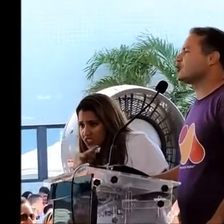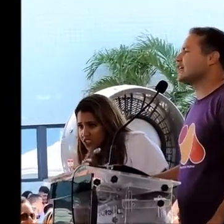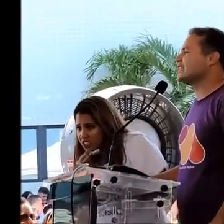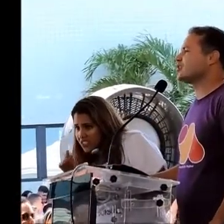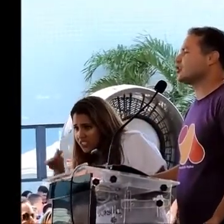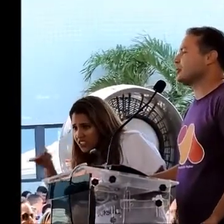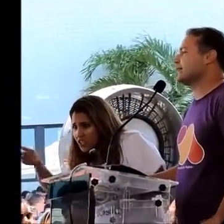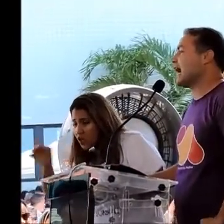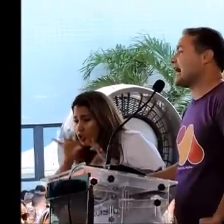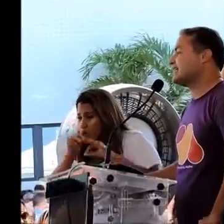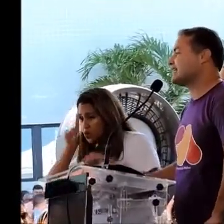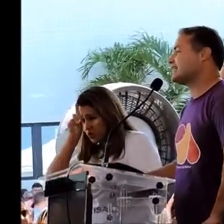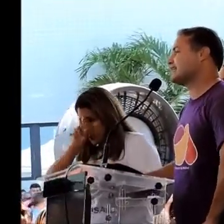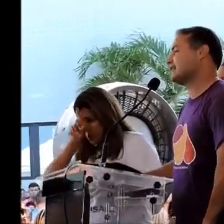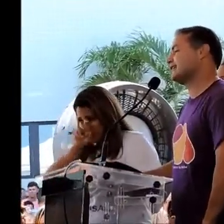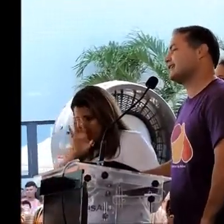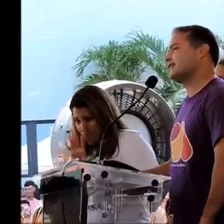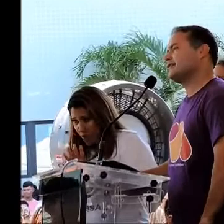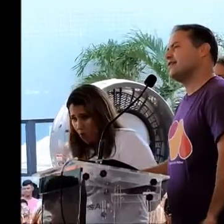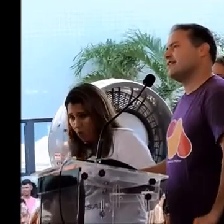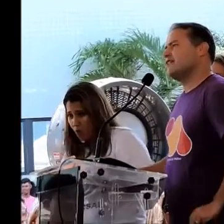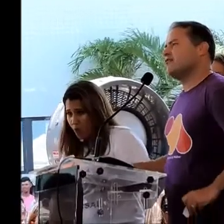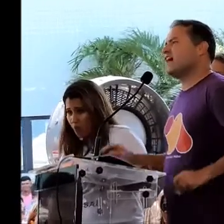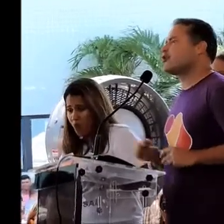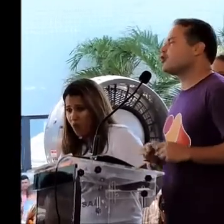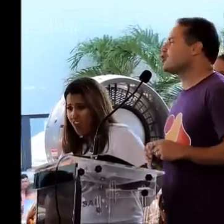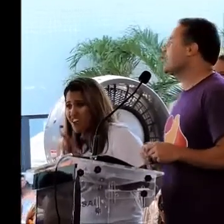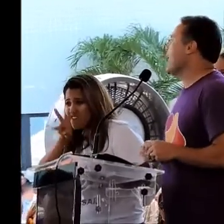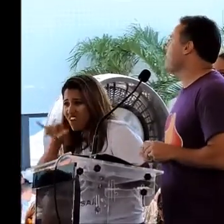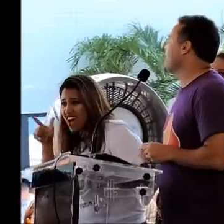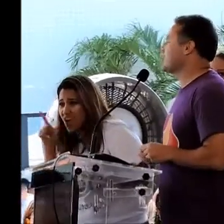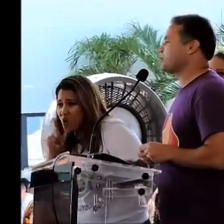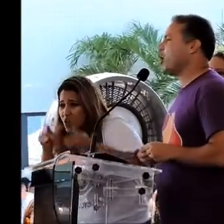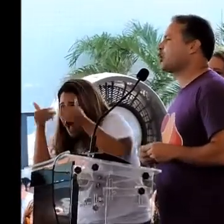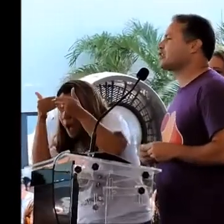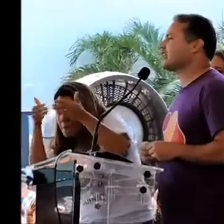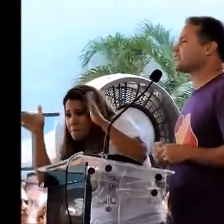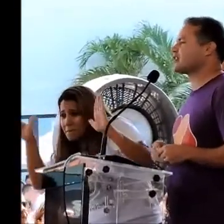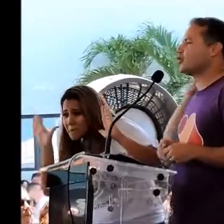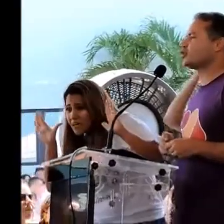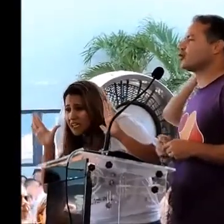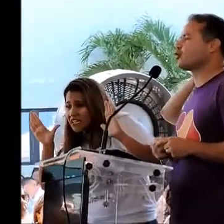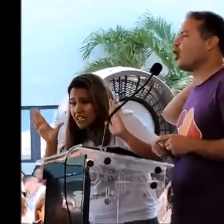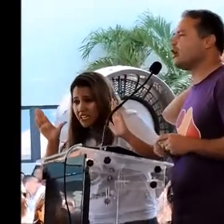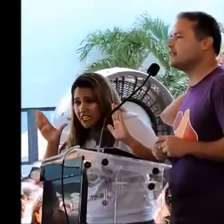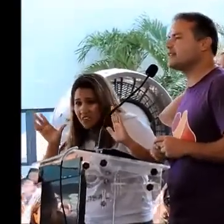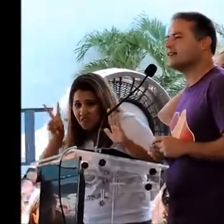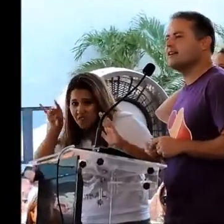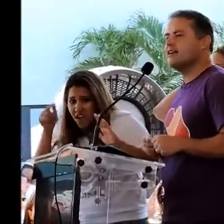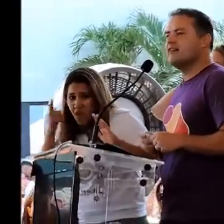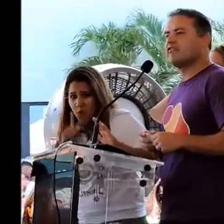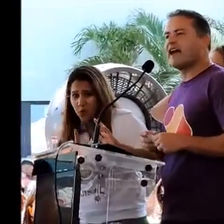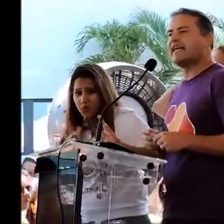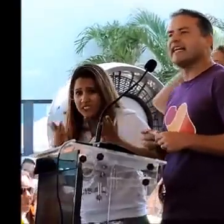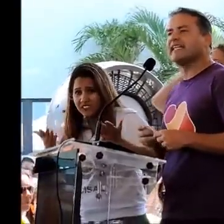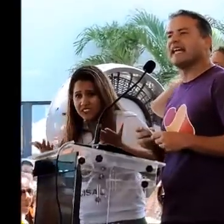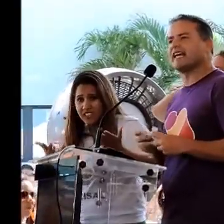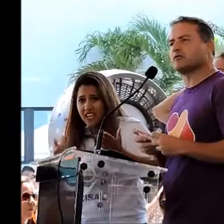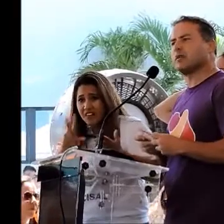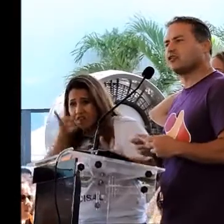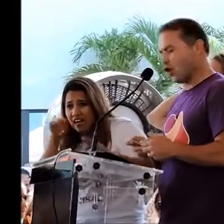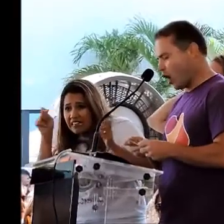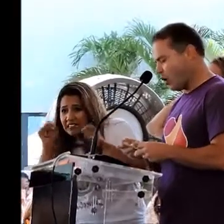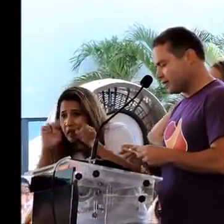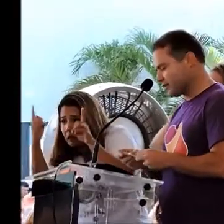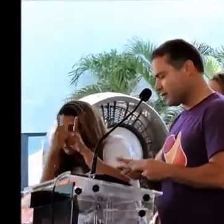manter todos esses hospitais? Vai conseguir abrir as portas dessas construções? Vai